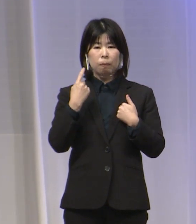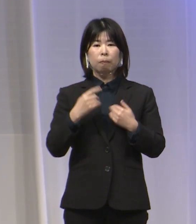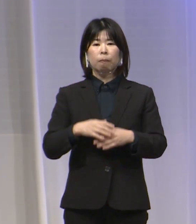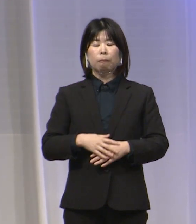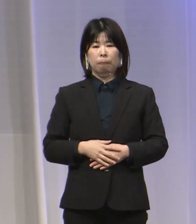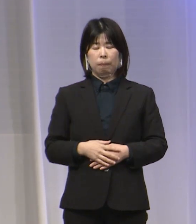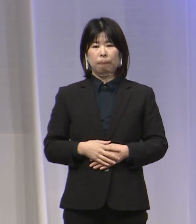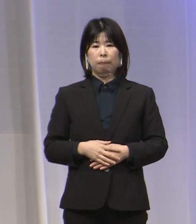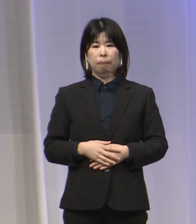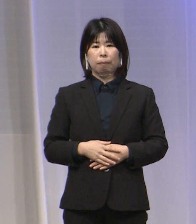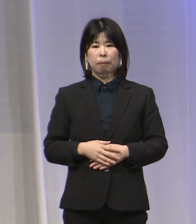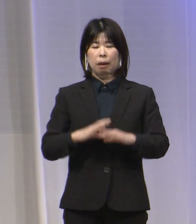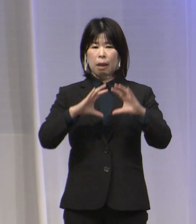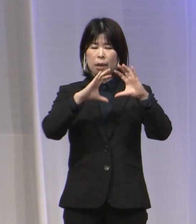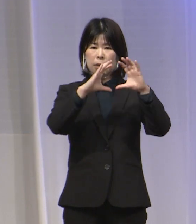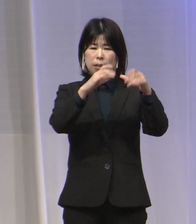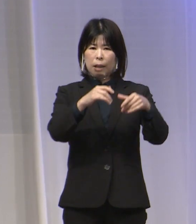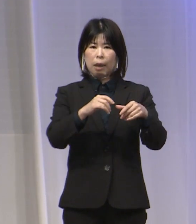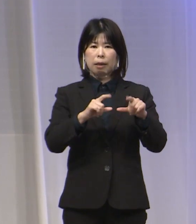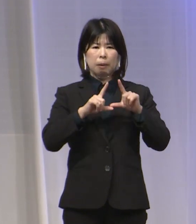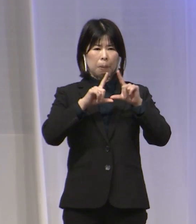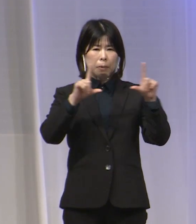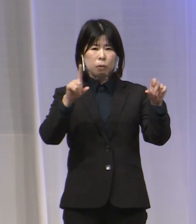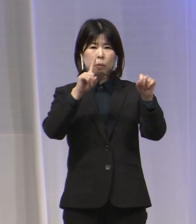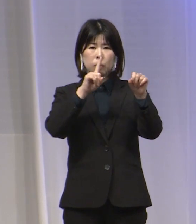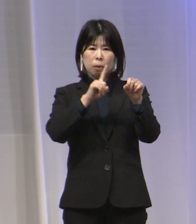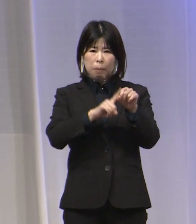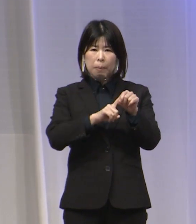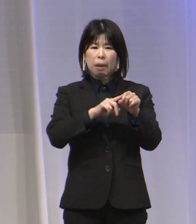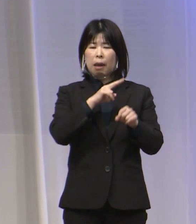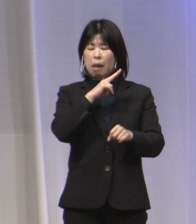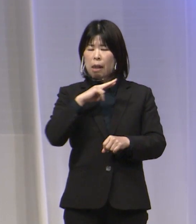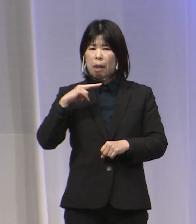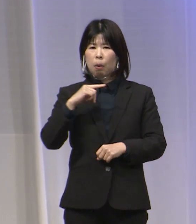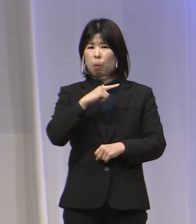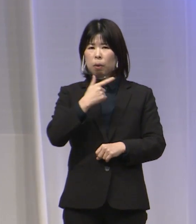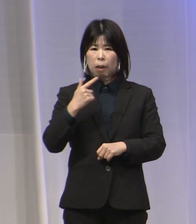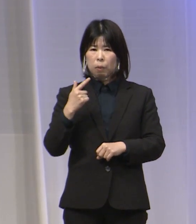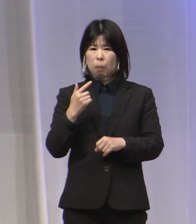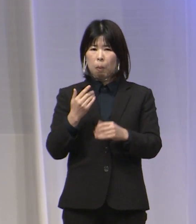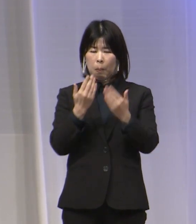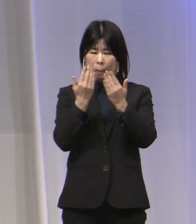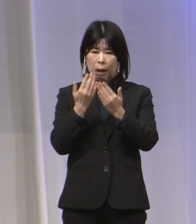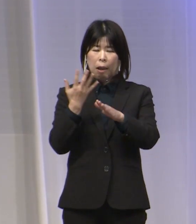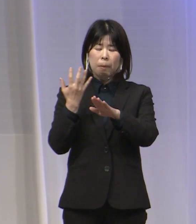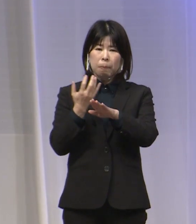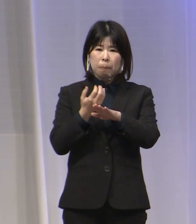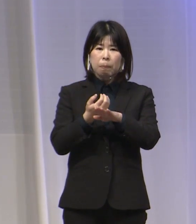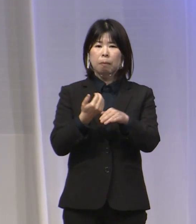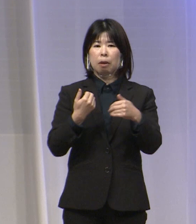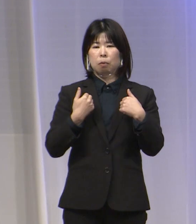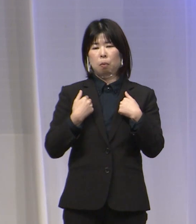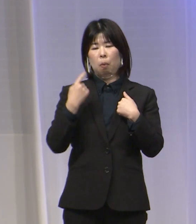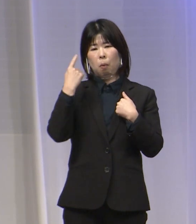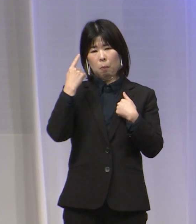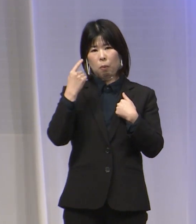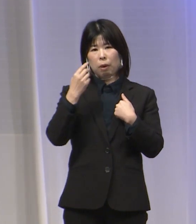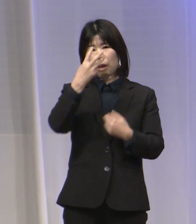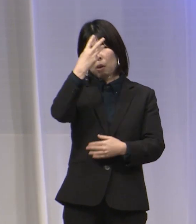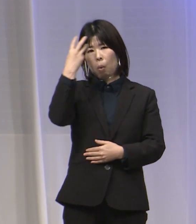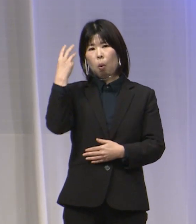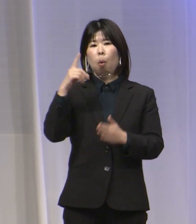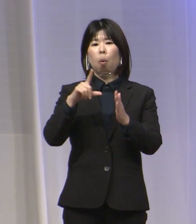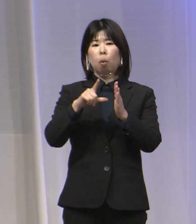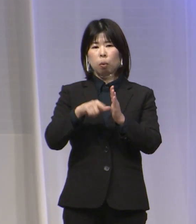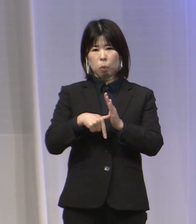そして世界に発信するためには語学の習得が必須と考え高校生の時にアメリカへ留学をし